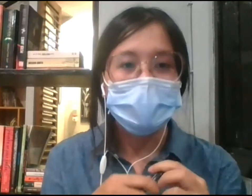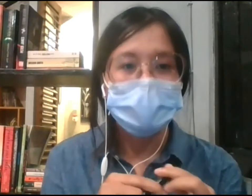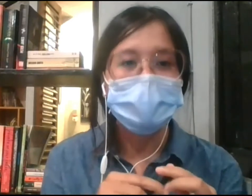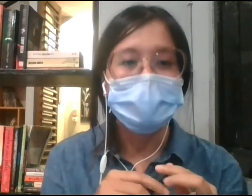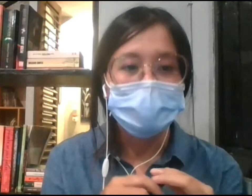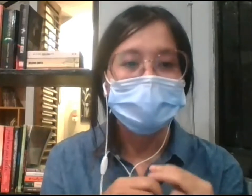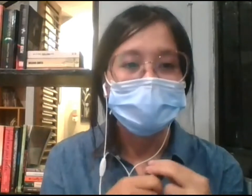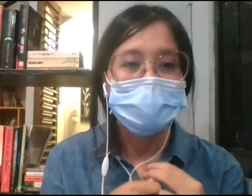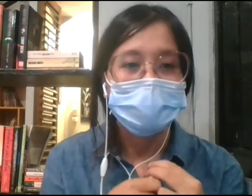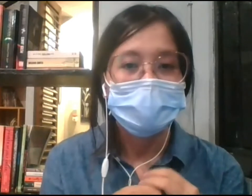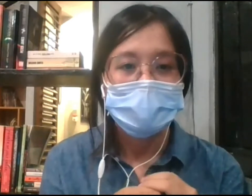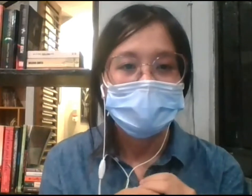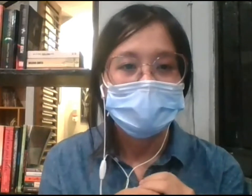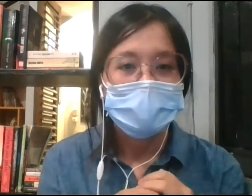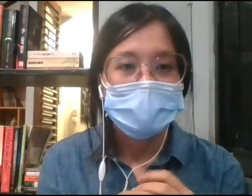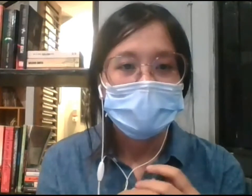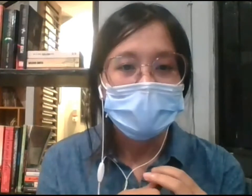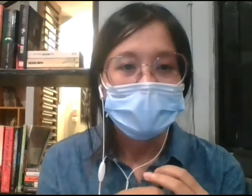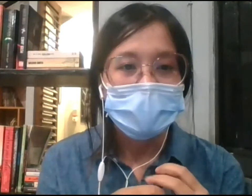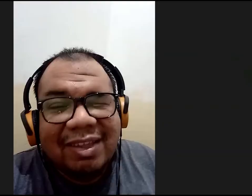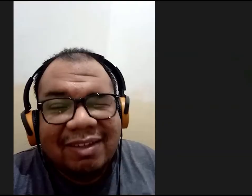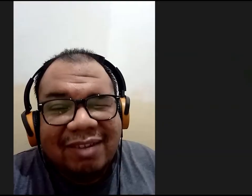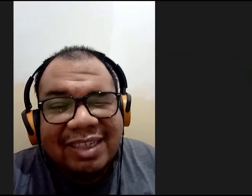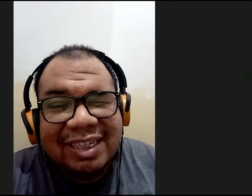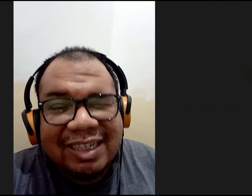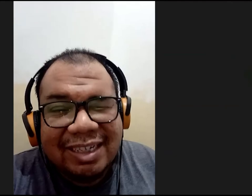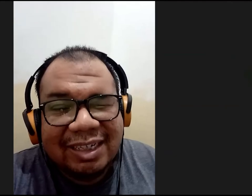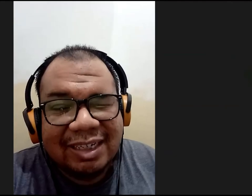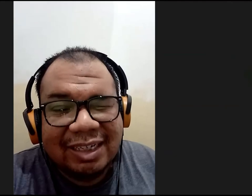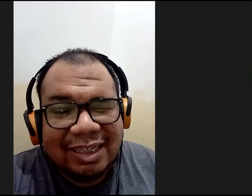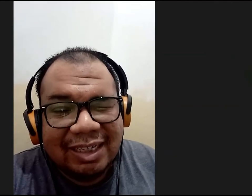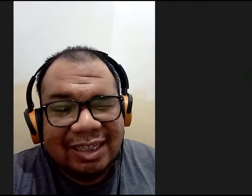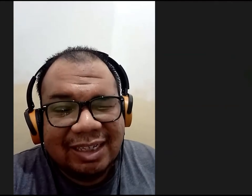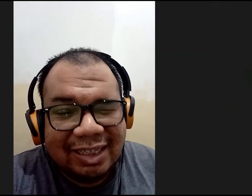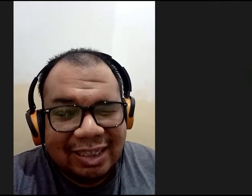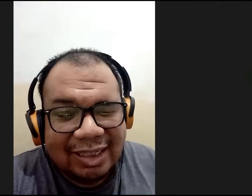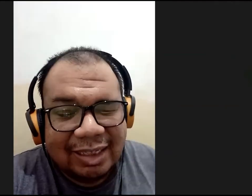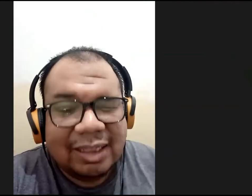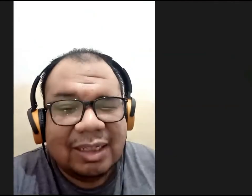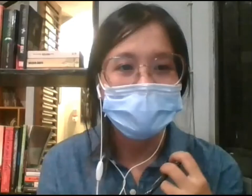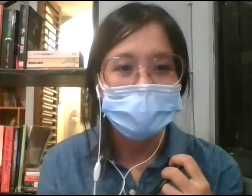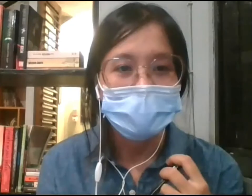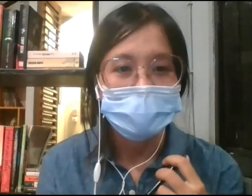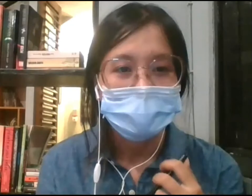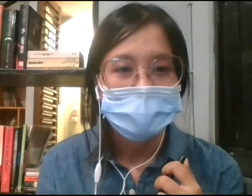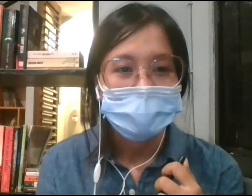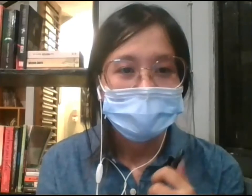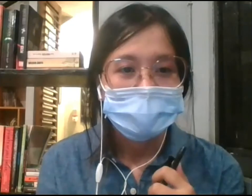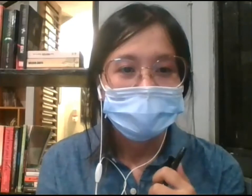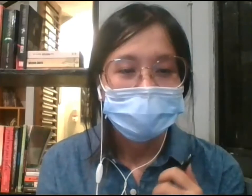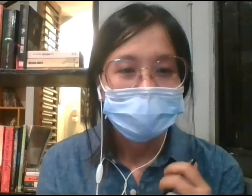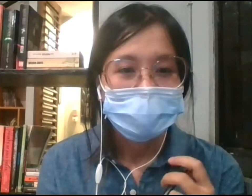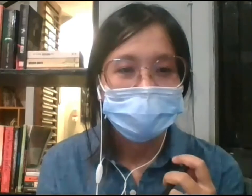Semoga bisa menjawab. Baik, Mbak Tengah, Mbak Sinta. Ada pertanyaan lain nggak, Mas Ajiwan?